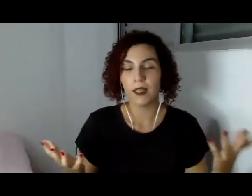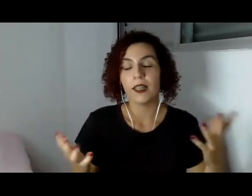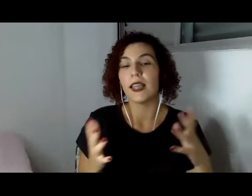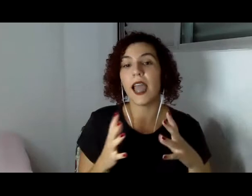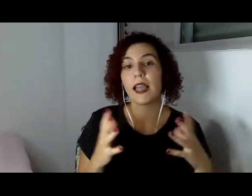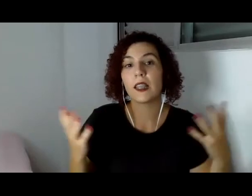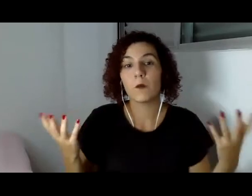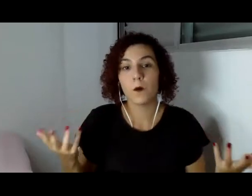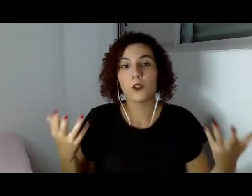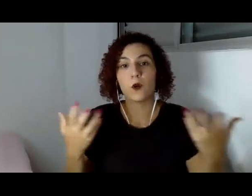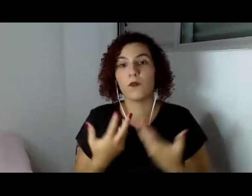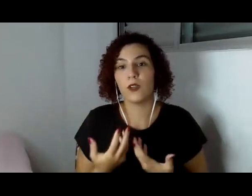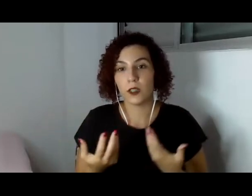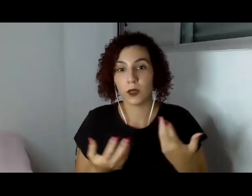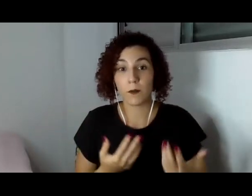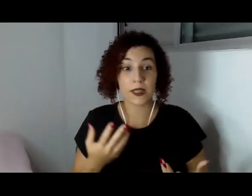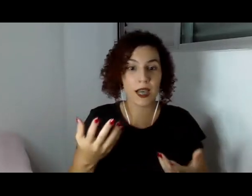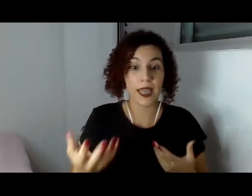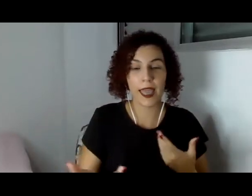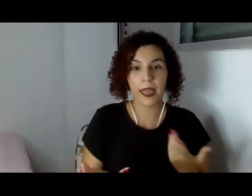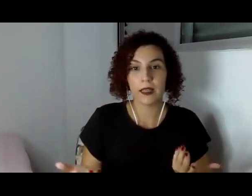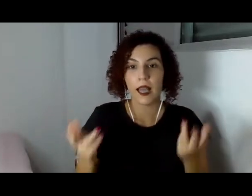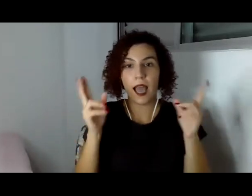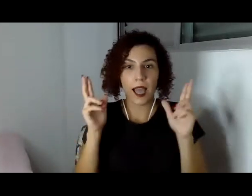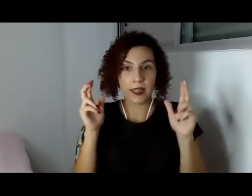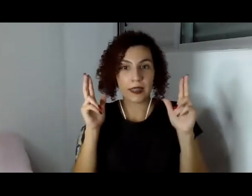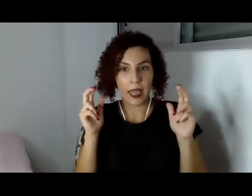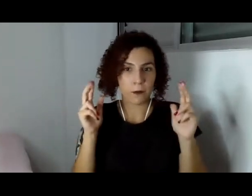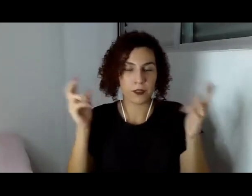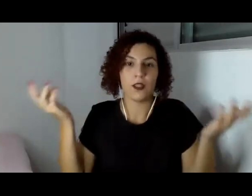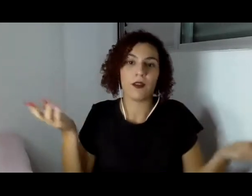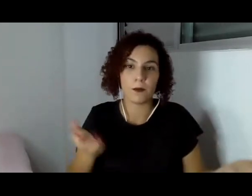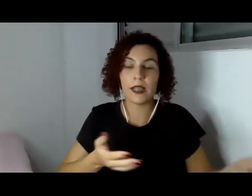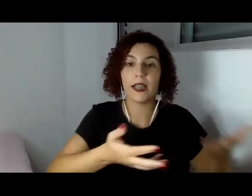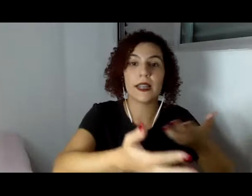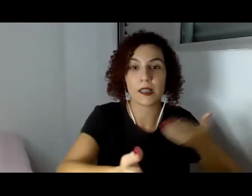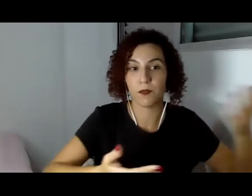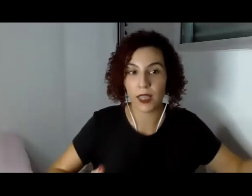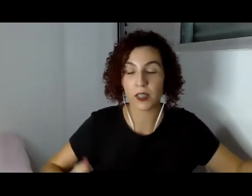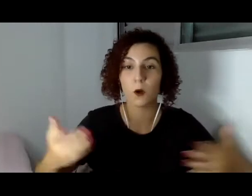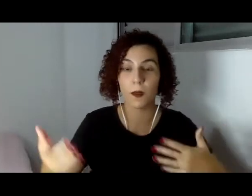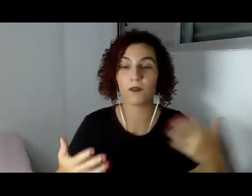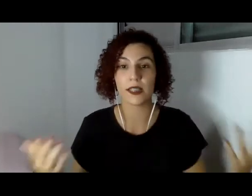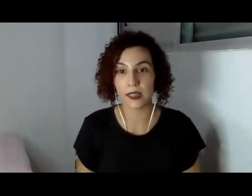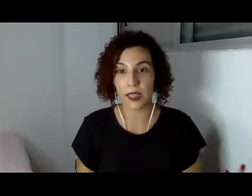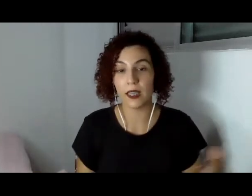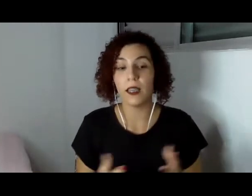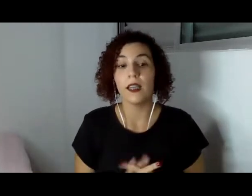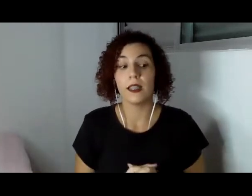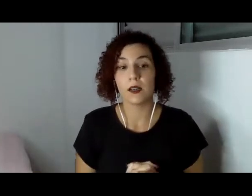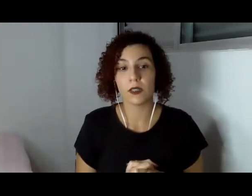cantar. E aí tem um pouco de conflito, né? Mas ela é a intérprete da família ali nas vendas, como é que vai